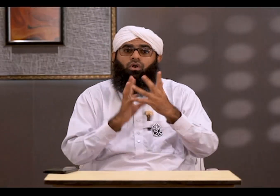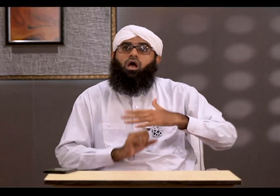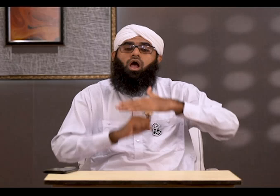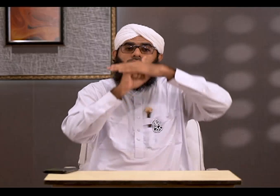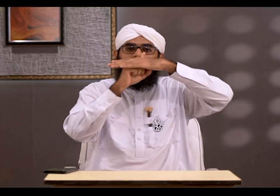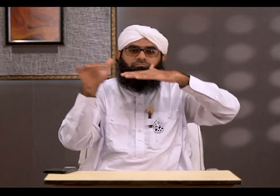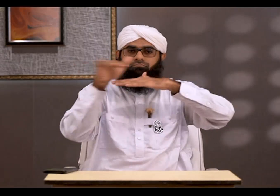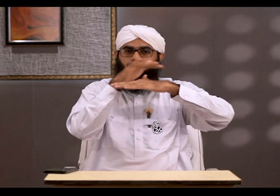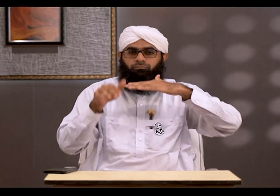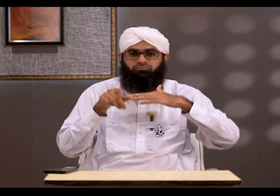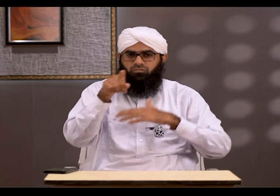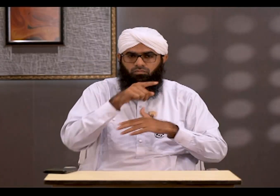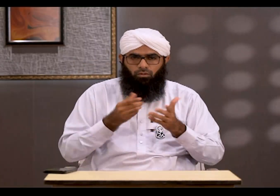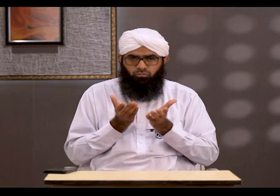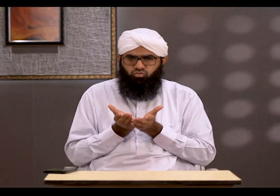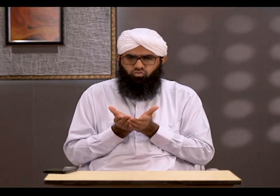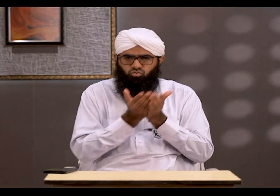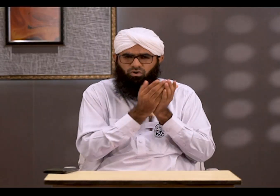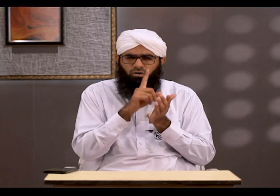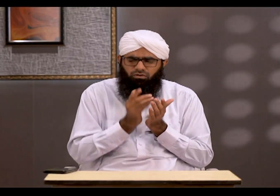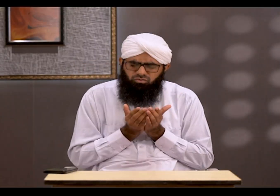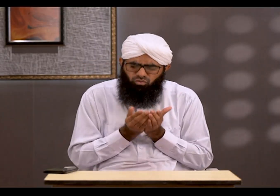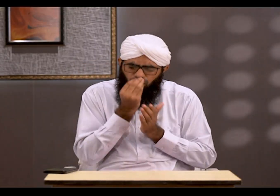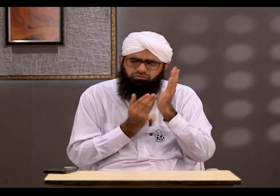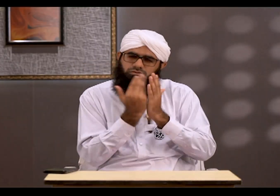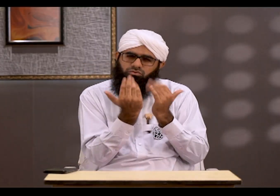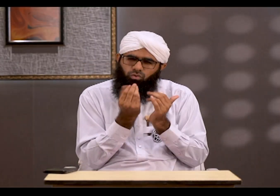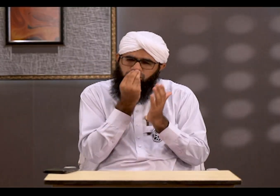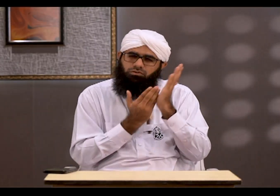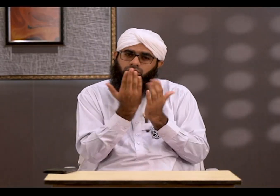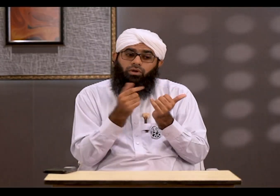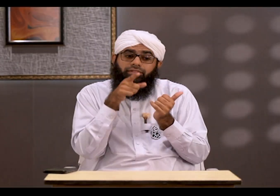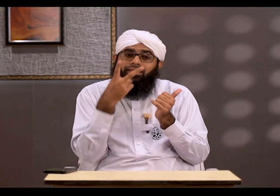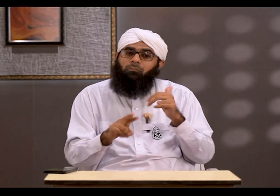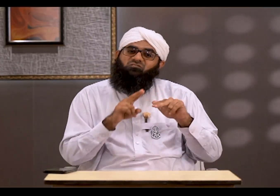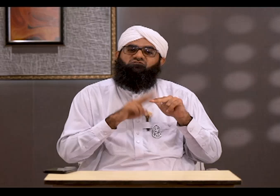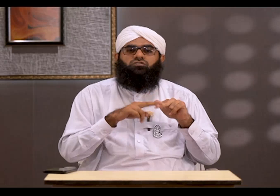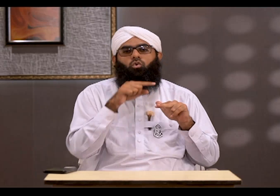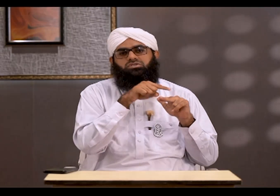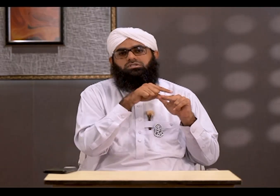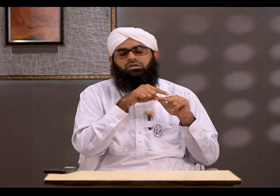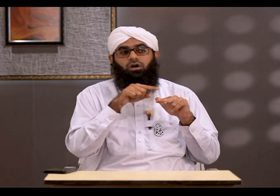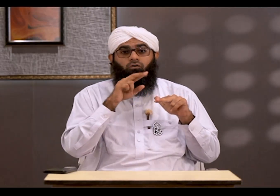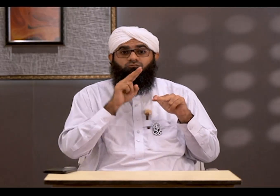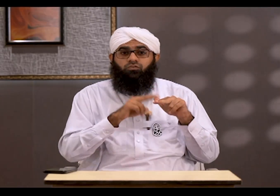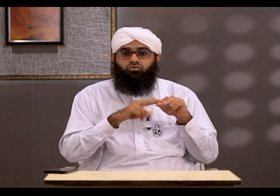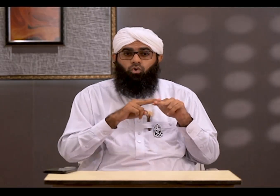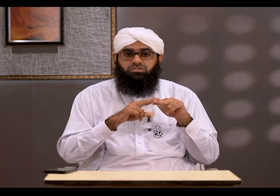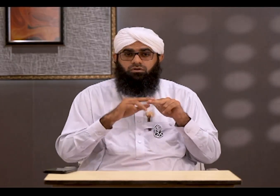تم اللہ پاک سے سوال کرو تو فردوس کا سوال کرو۔ جنت الفردوس کس کے لیے ہے؟ تفسیر صراط الجنان میں ہے، دنیا